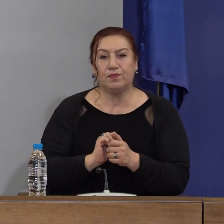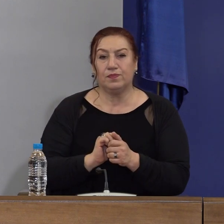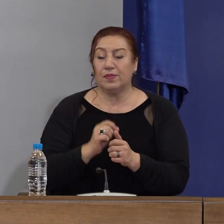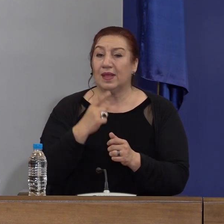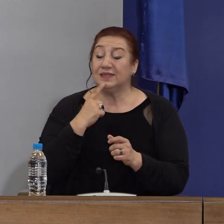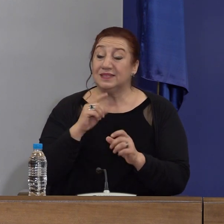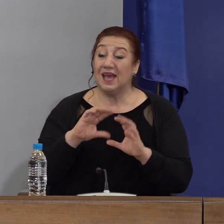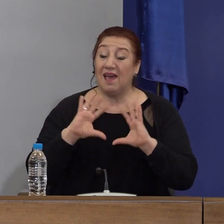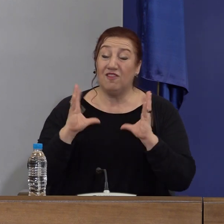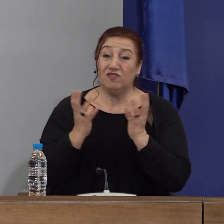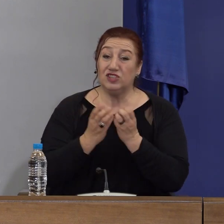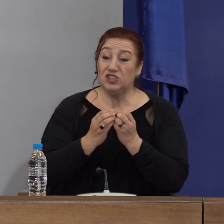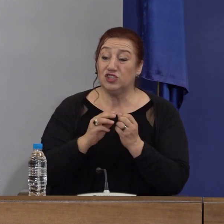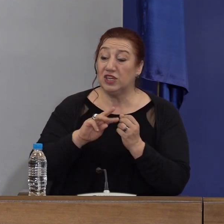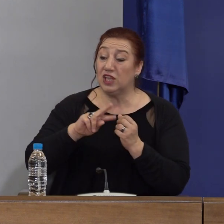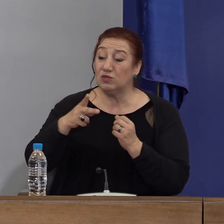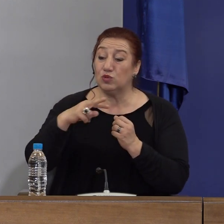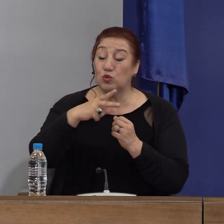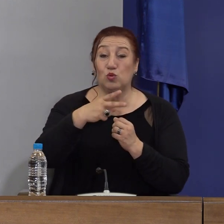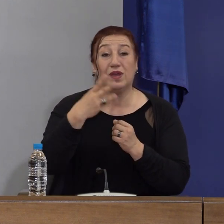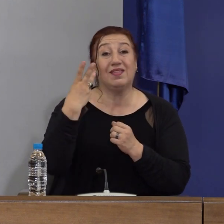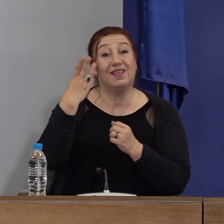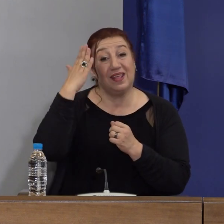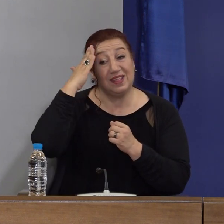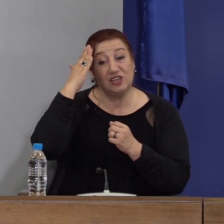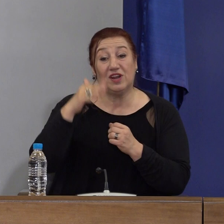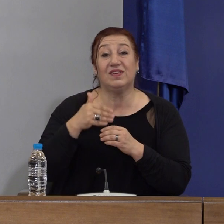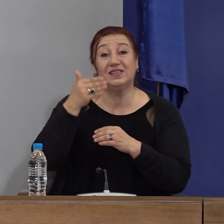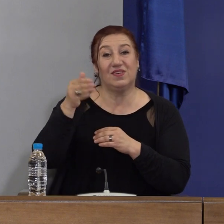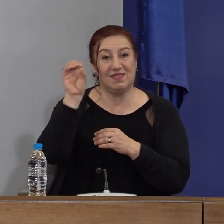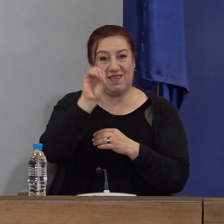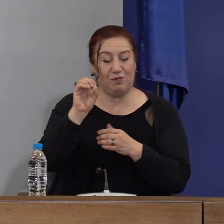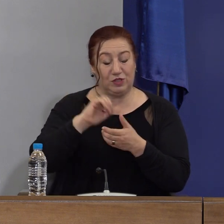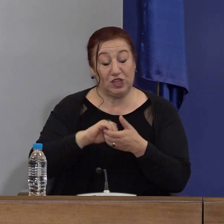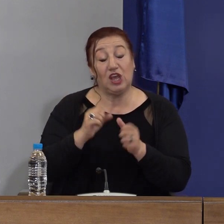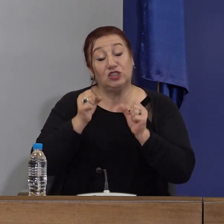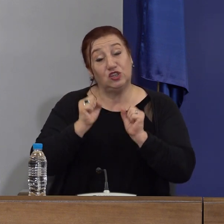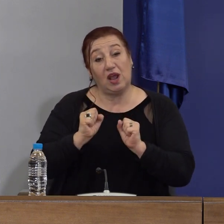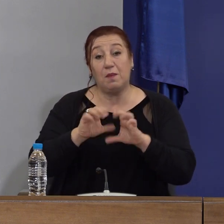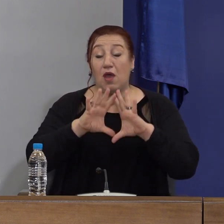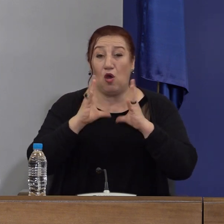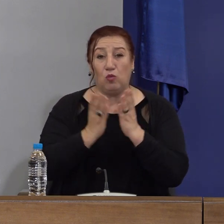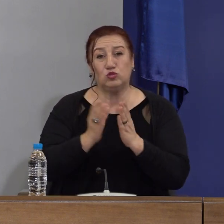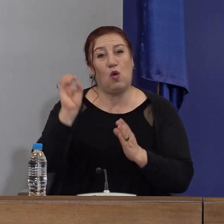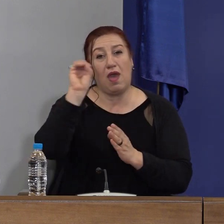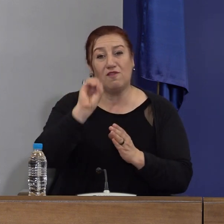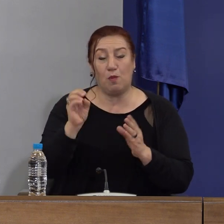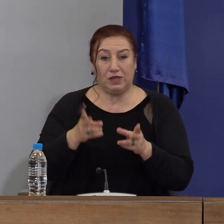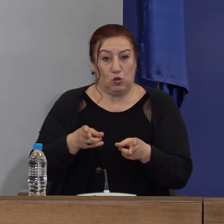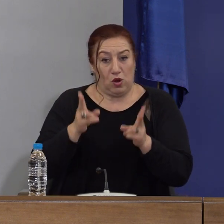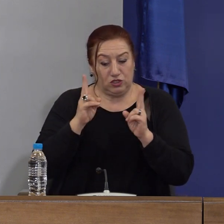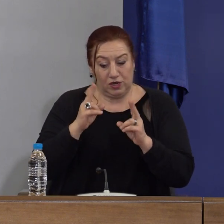За всички останали трети страни очакваме общо европейско решение. На 15